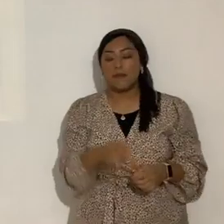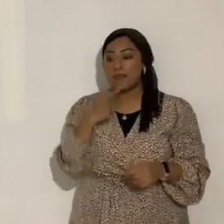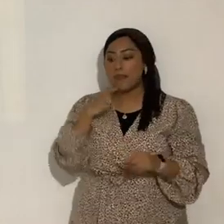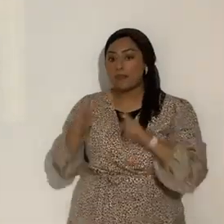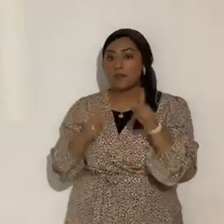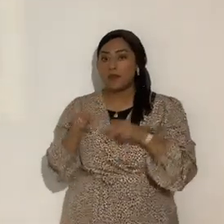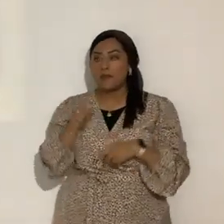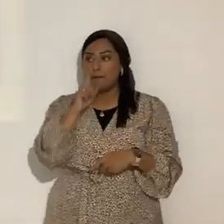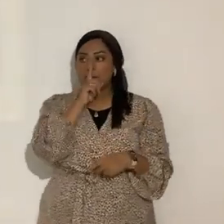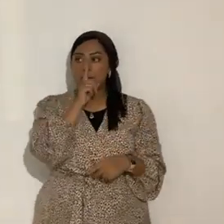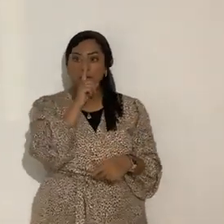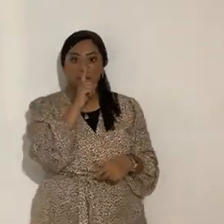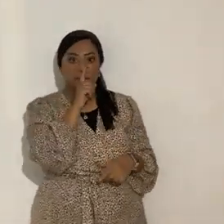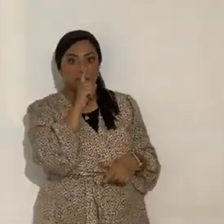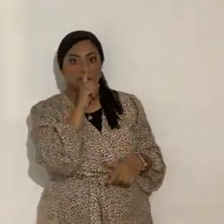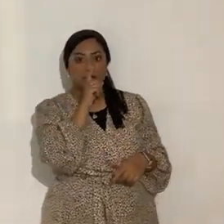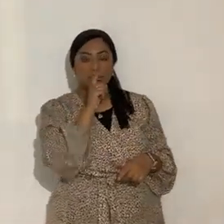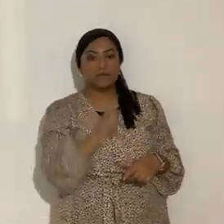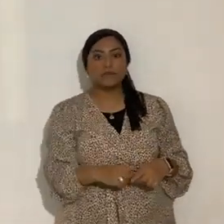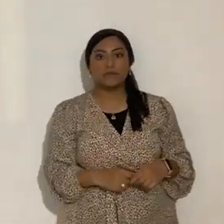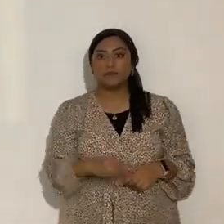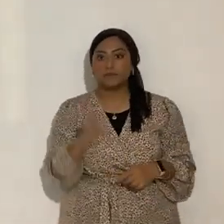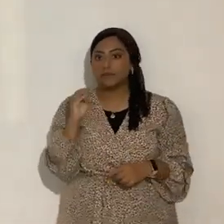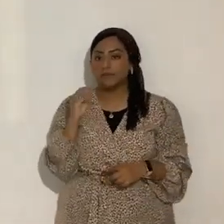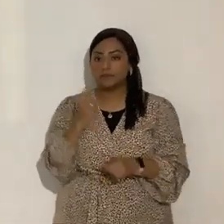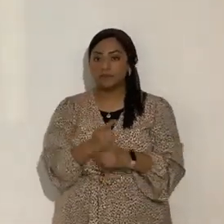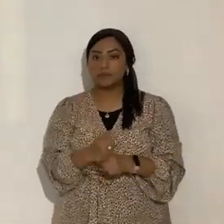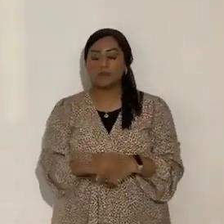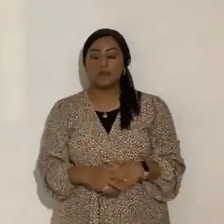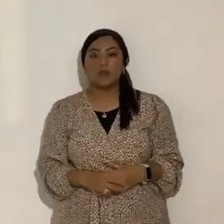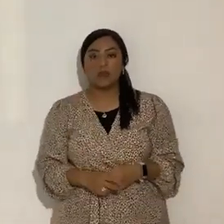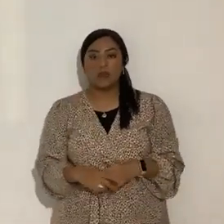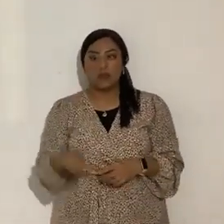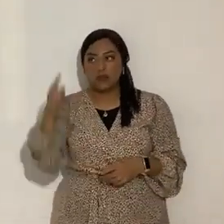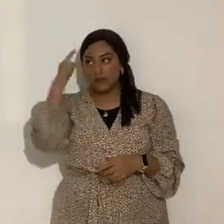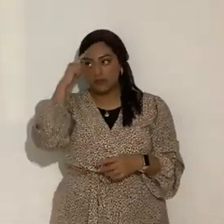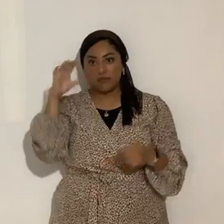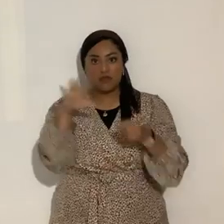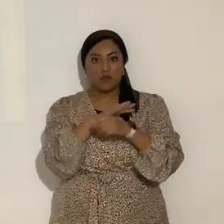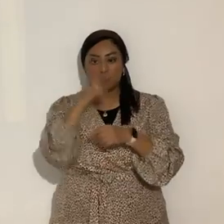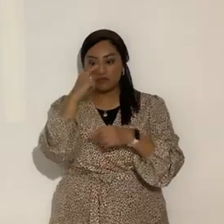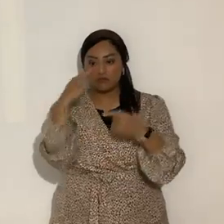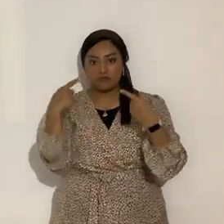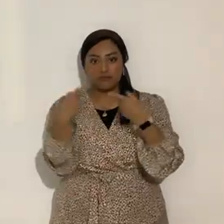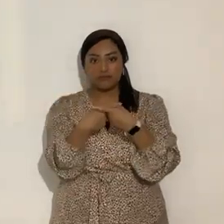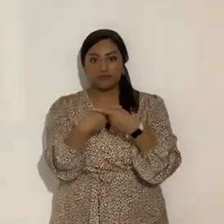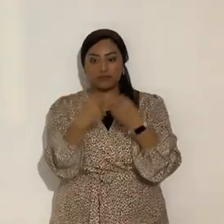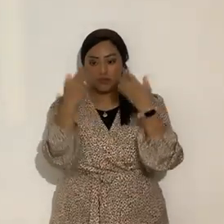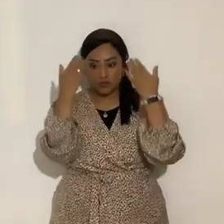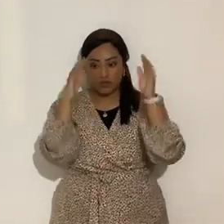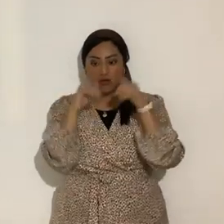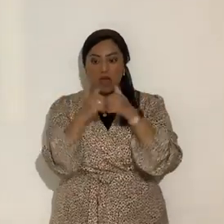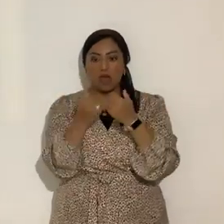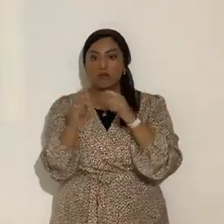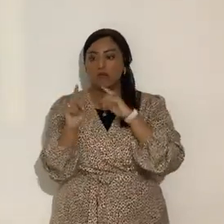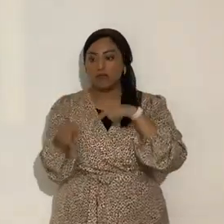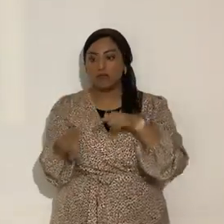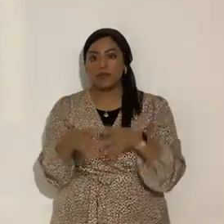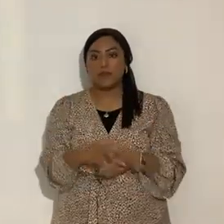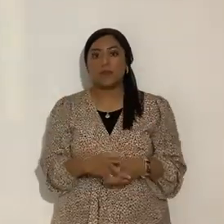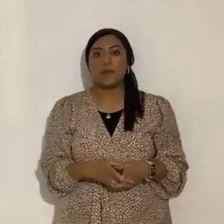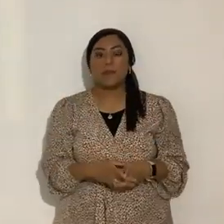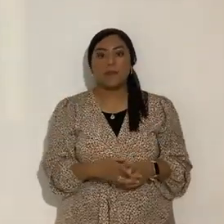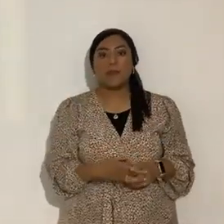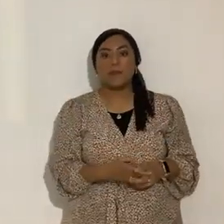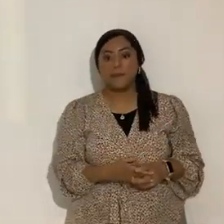pueblo guardó silencio, o sea, cayó. Tremendo, ¿verdad? Su mente totalmente dividida, no sabía ni qué responder, no supieron. Ahora,